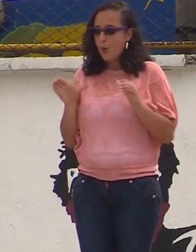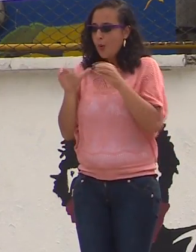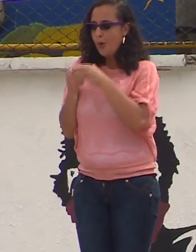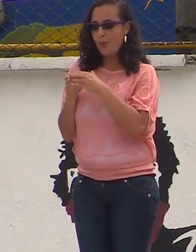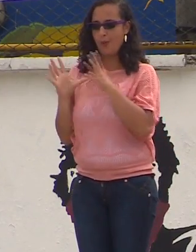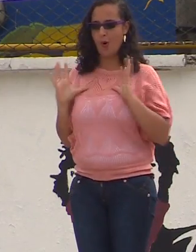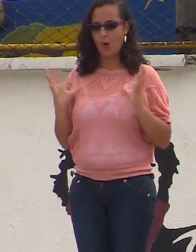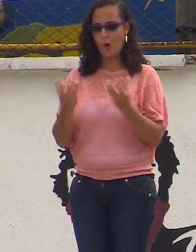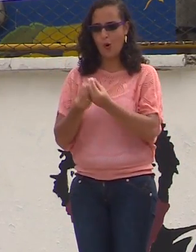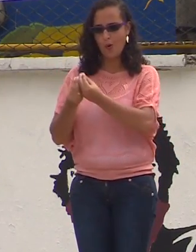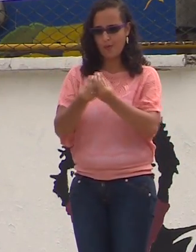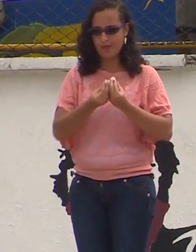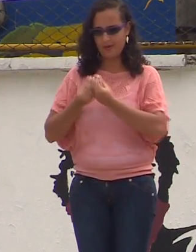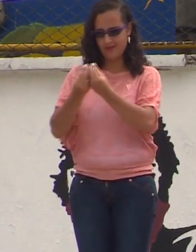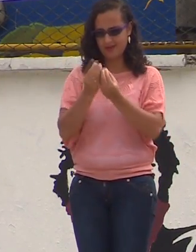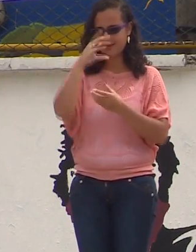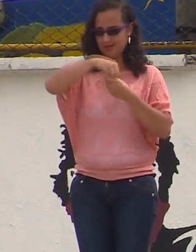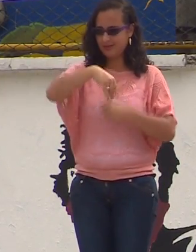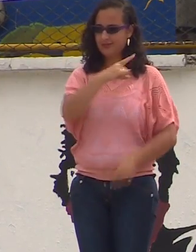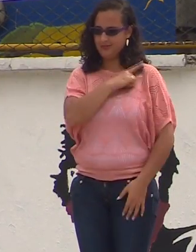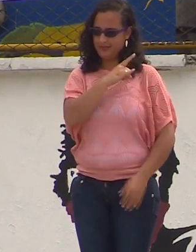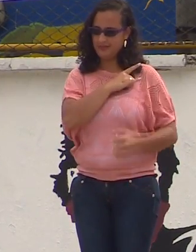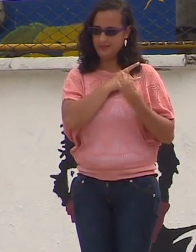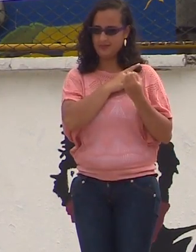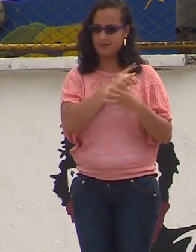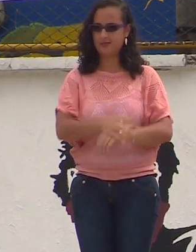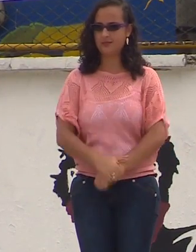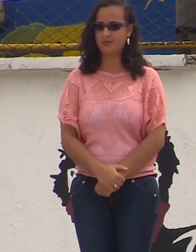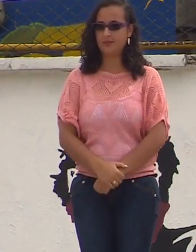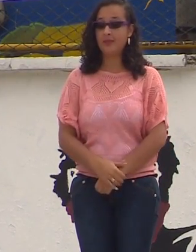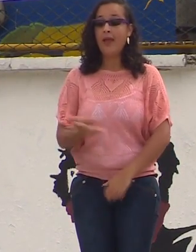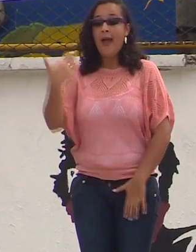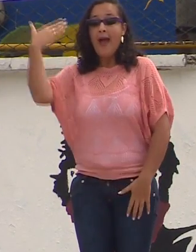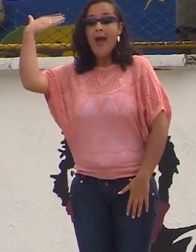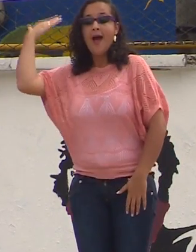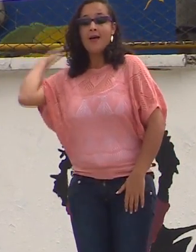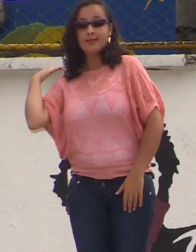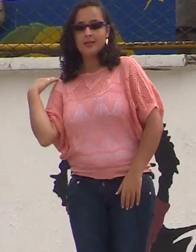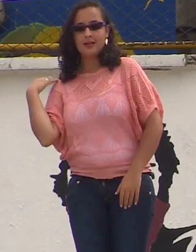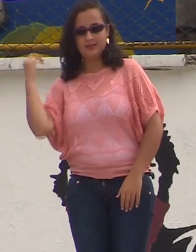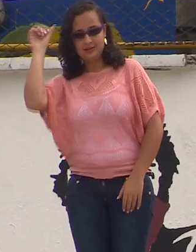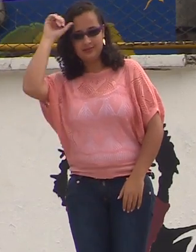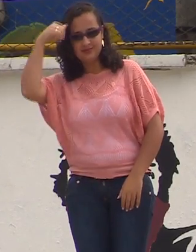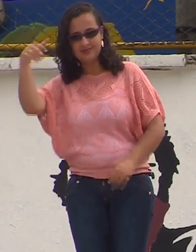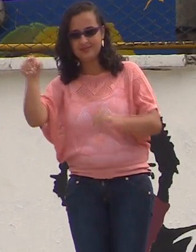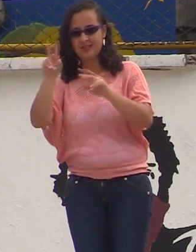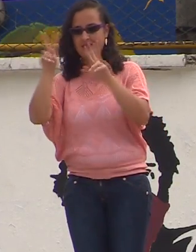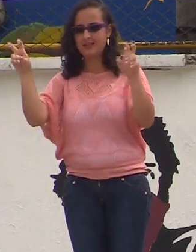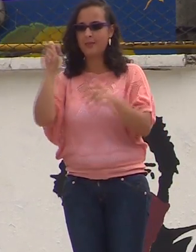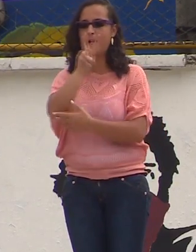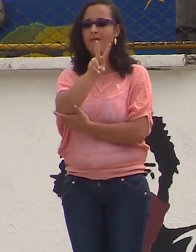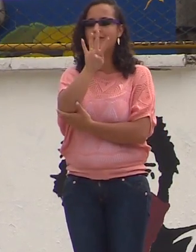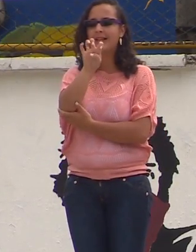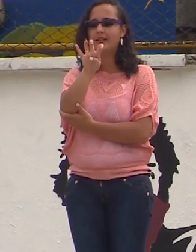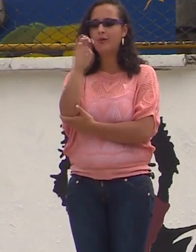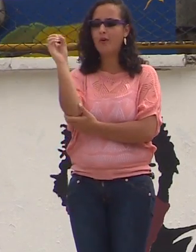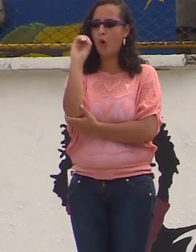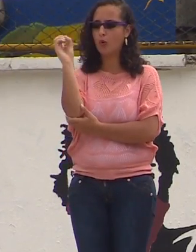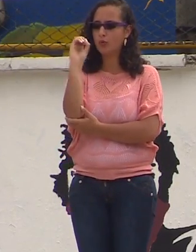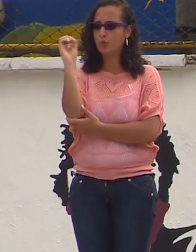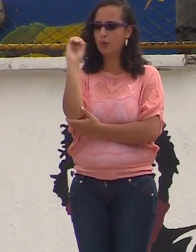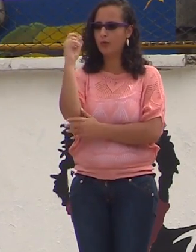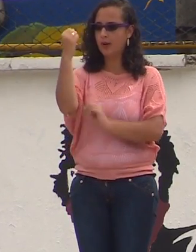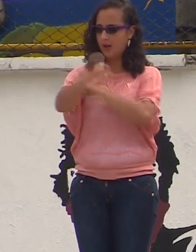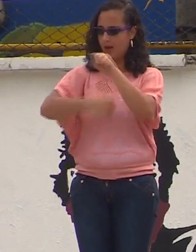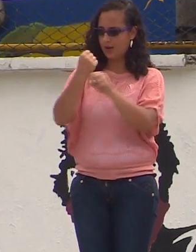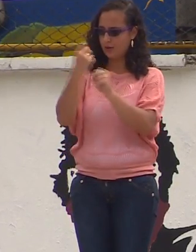UPN, trabajar sobre los textos que se presentaron en la jornada del 29 de